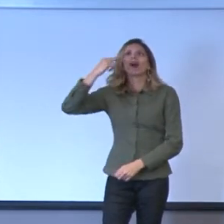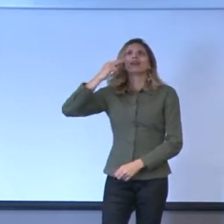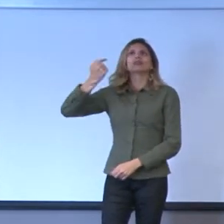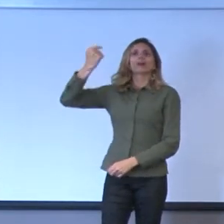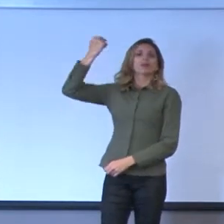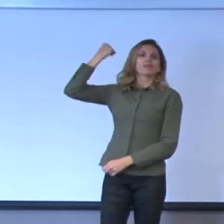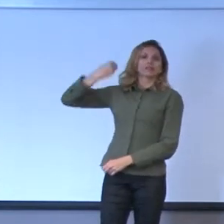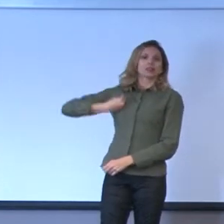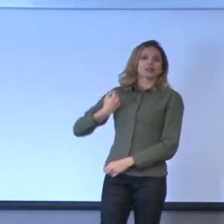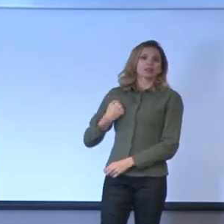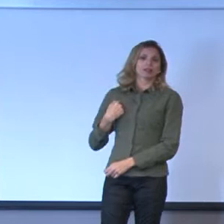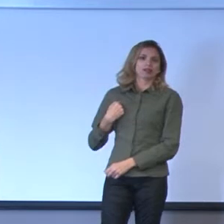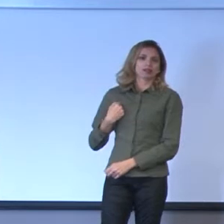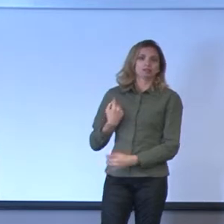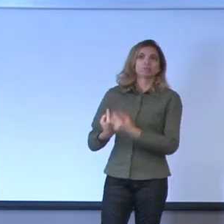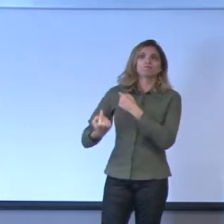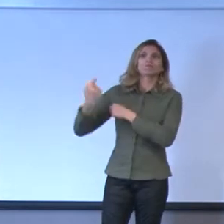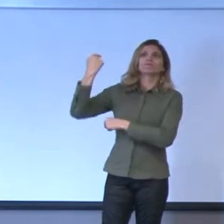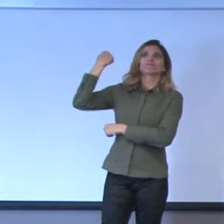vida.